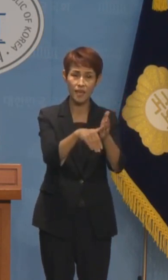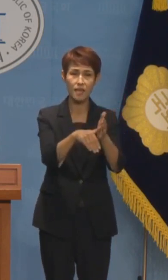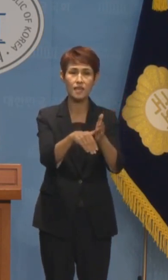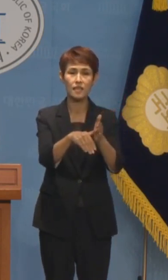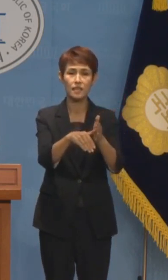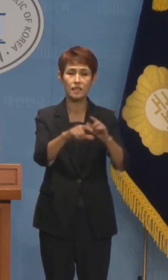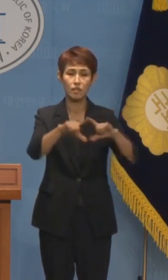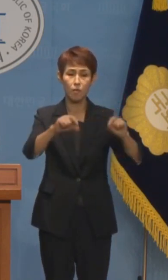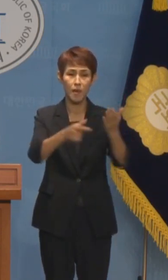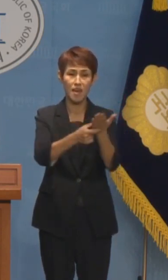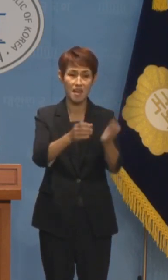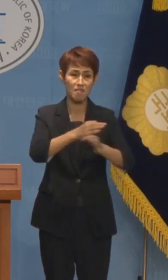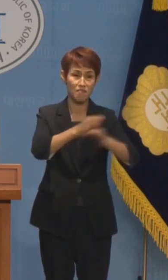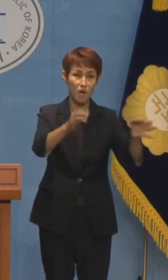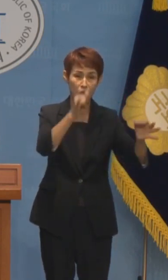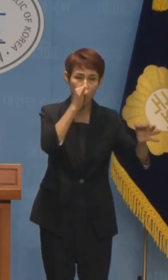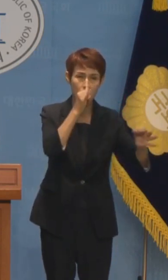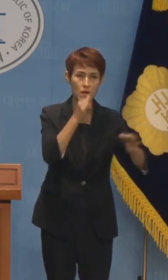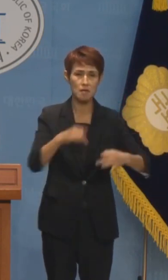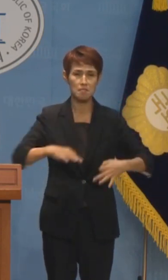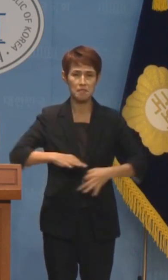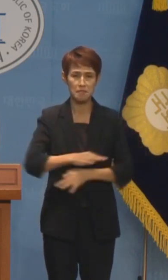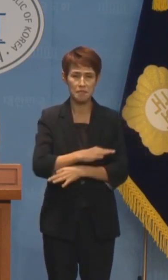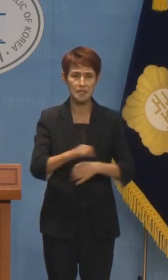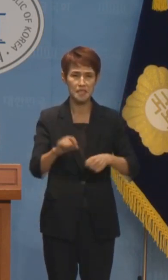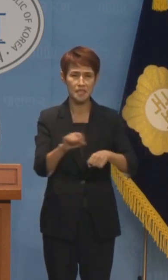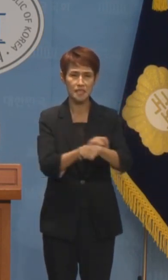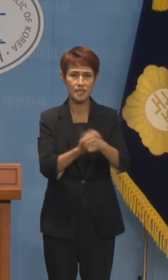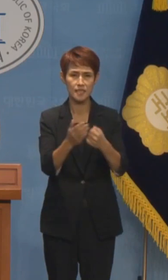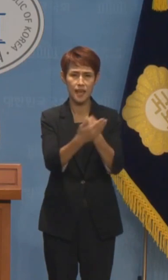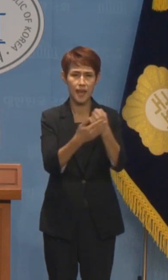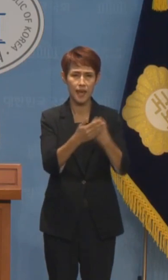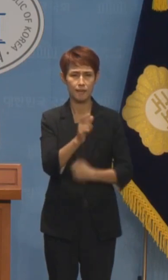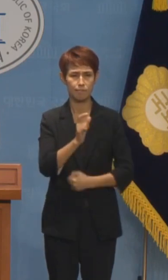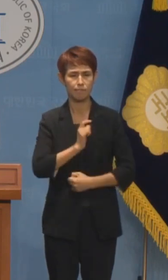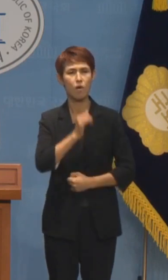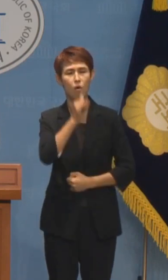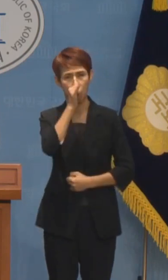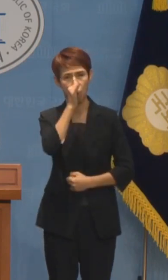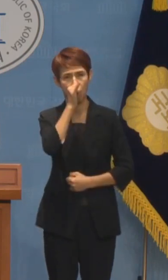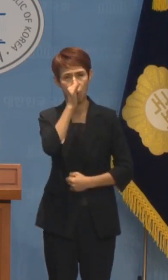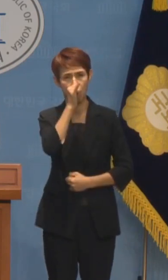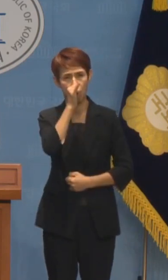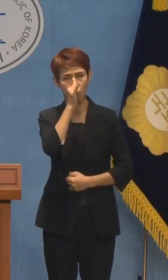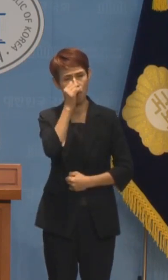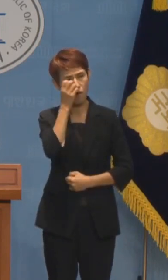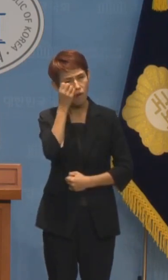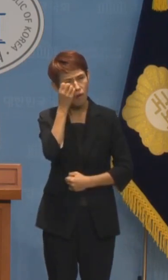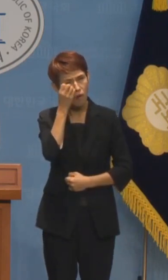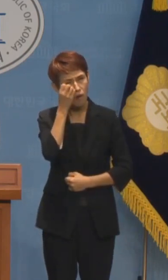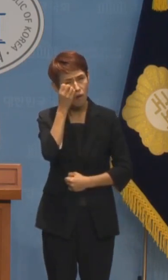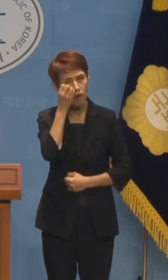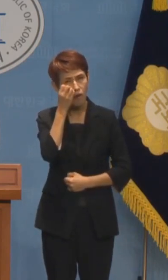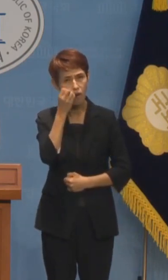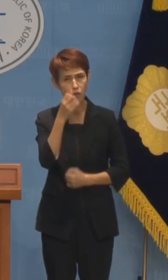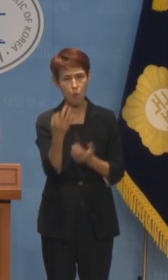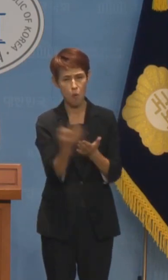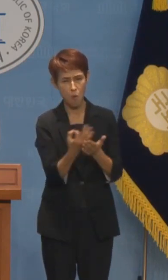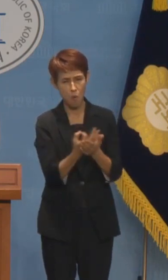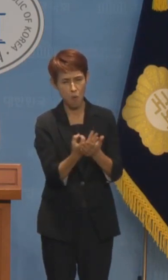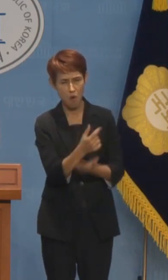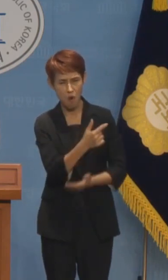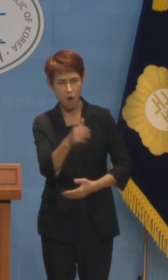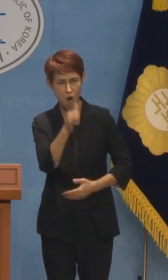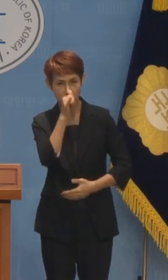운영사는 각종 비리 특해 의욕을 받았고 석연 차는 경로로 수십억 대의 수익을 챙겼다는